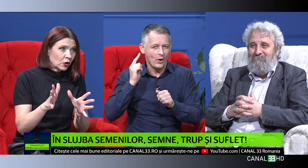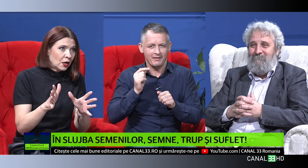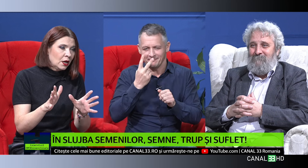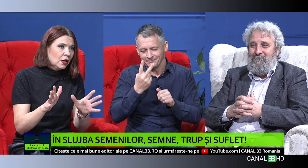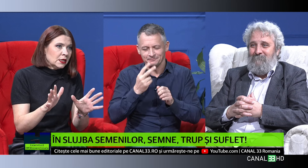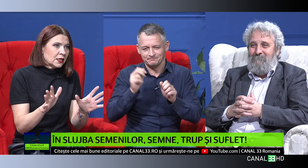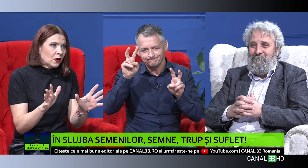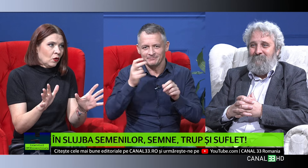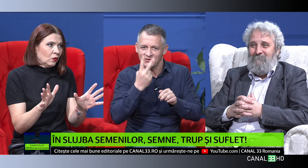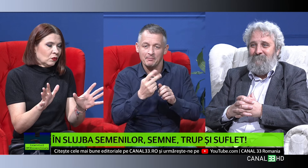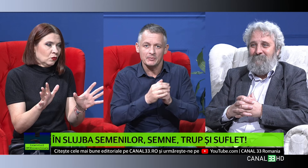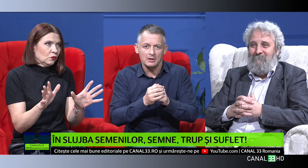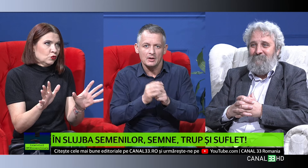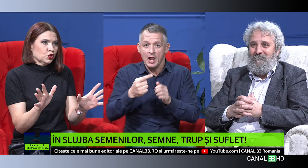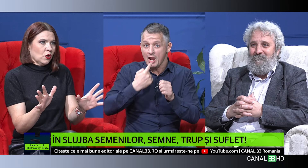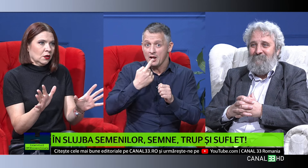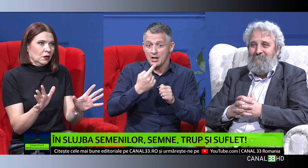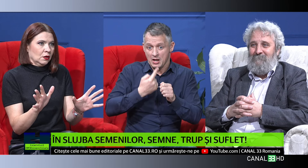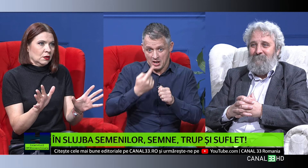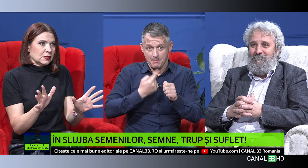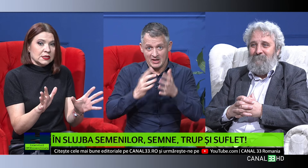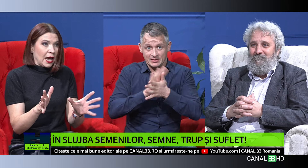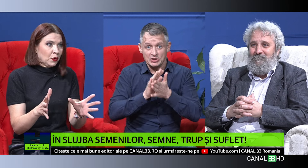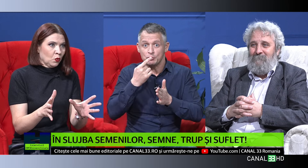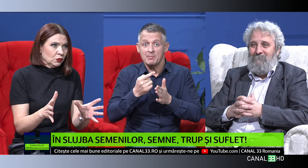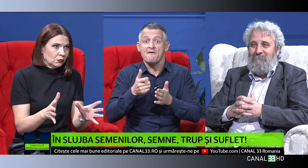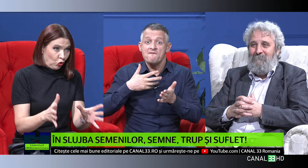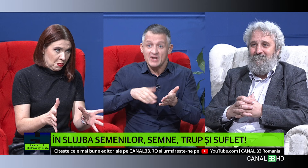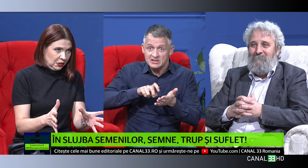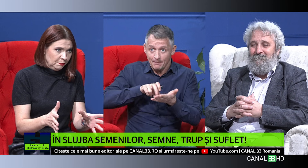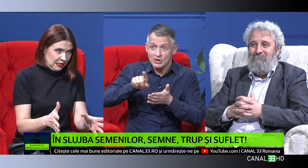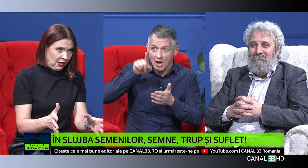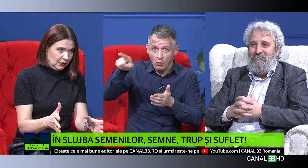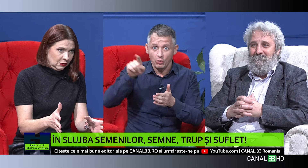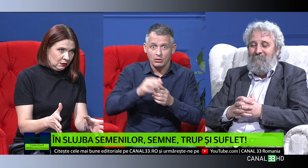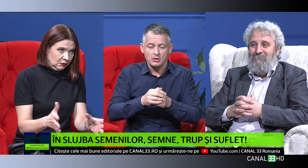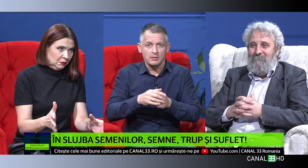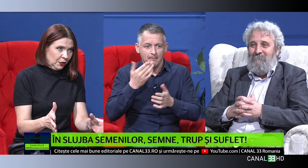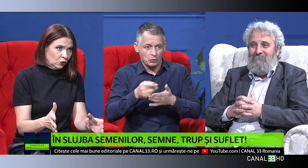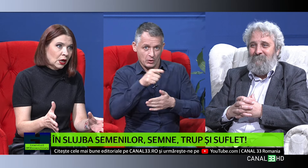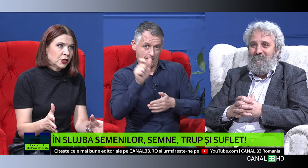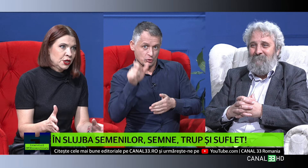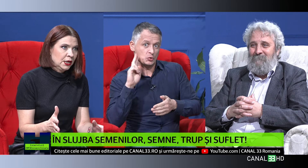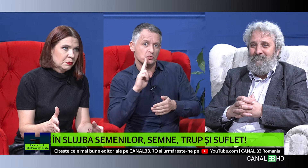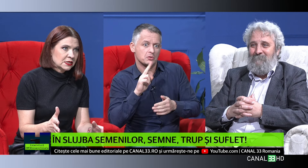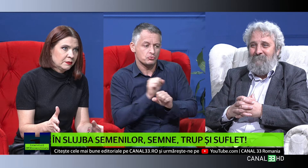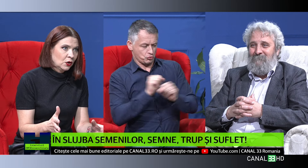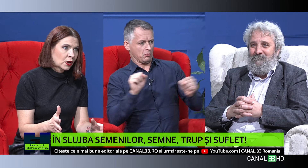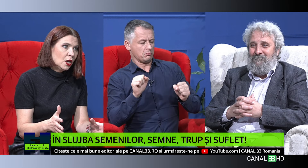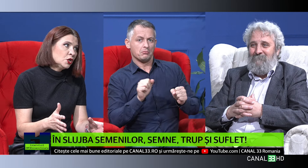semnelor. Este un șoc să aibă un român pe stradă, întâmplător, care știe limba semnelor.